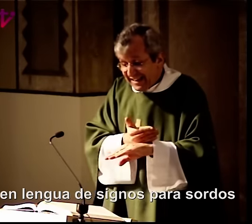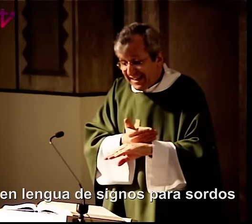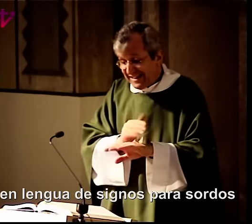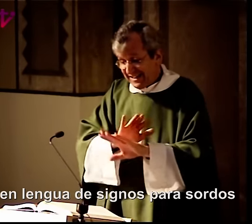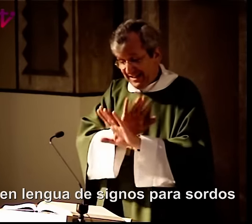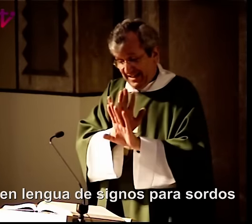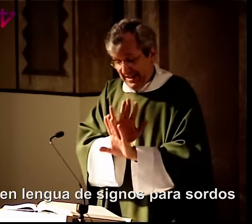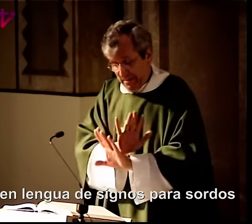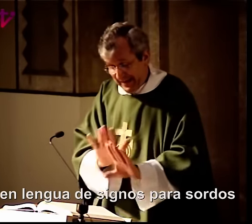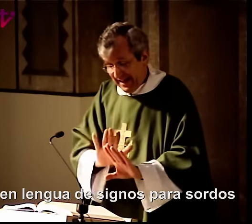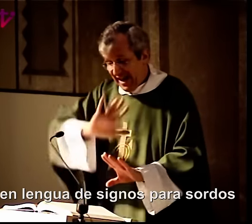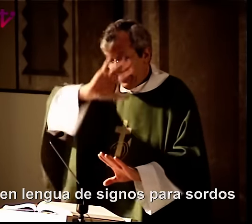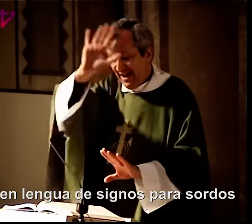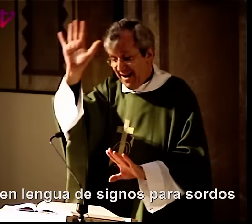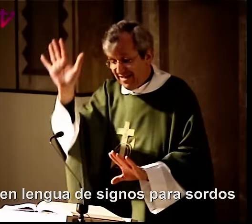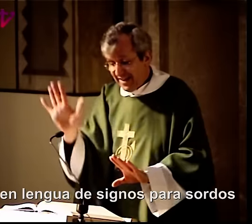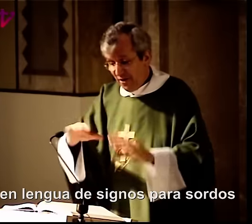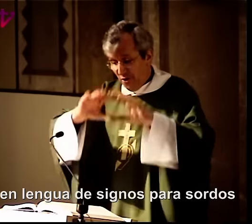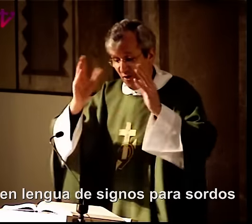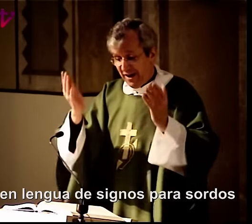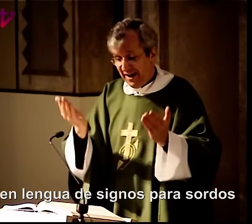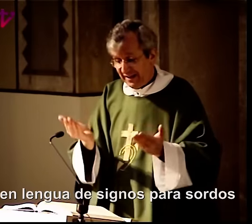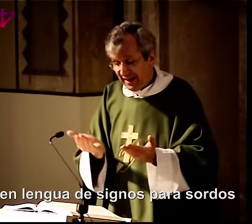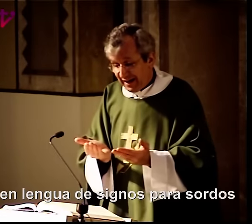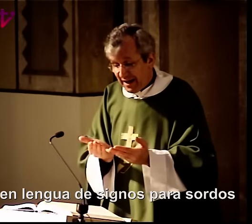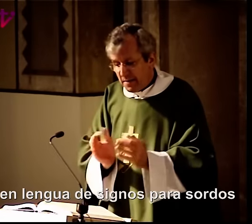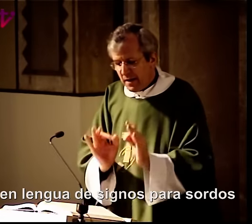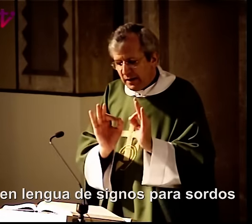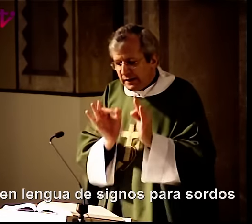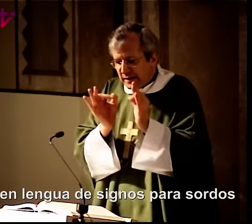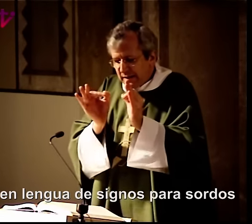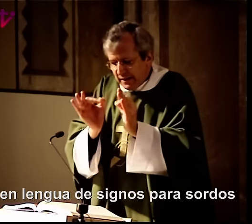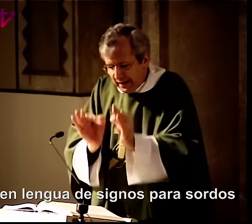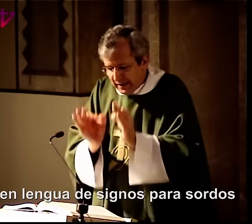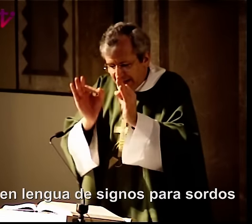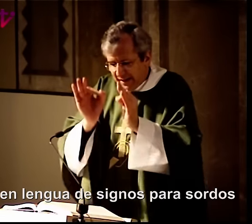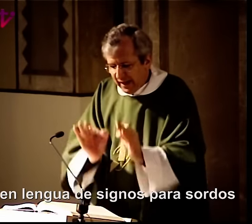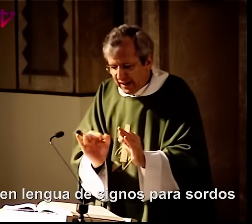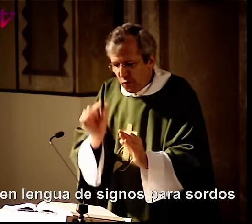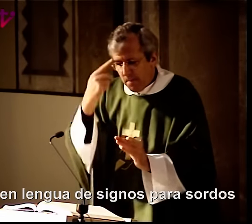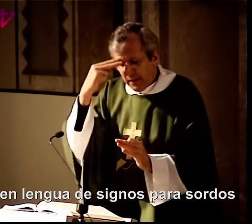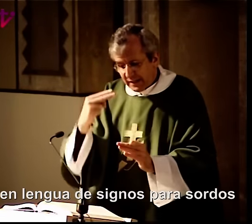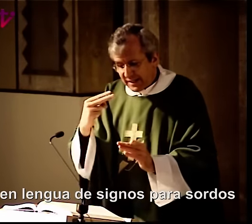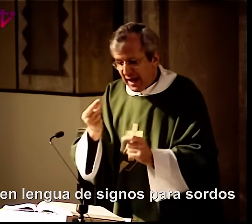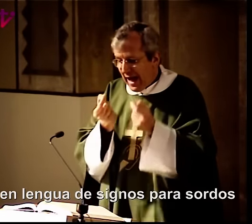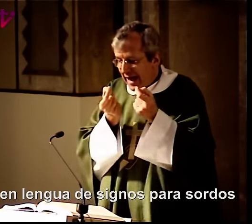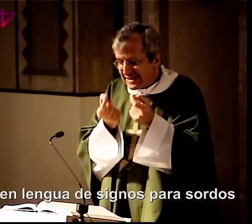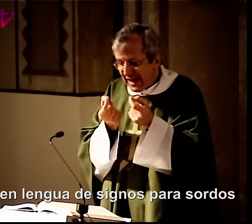antes pasarán el cielo y la tierra que deje de cumplirse hasta la